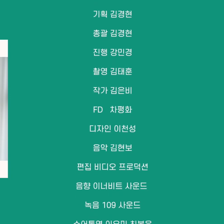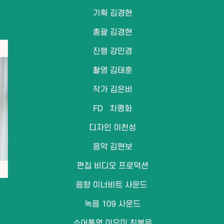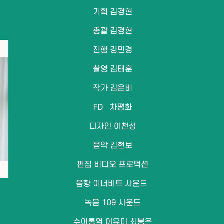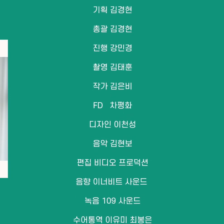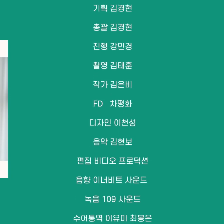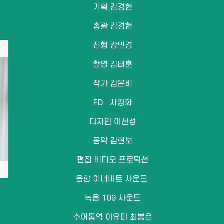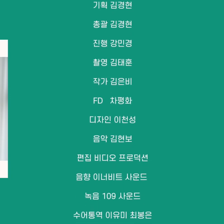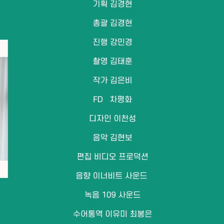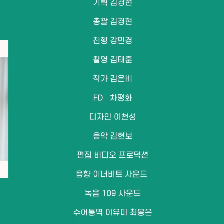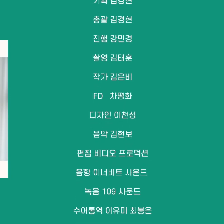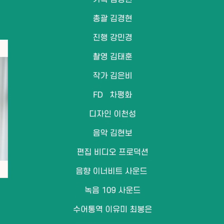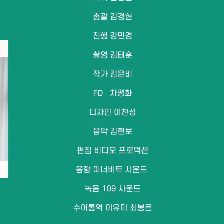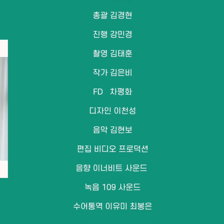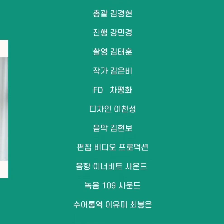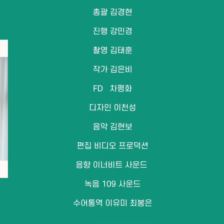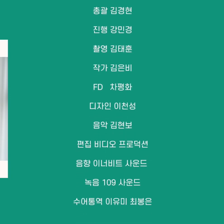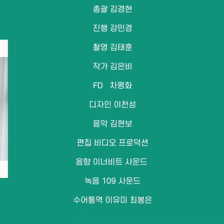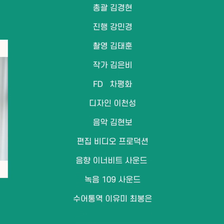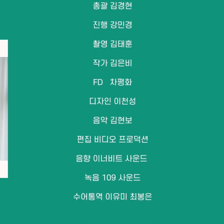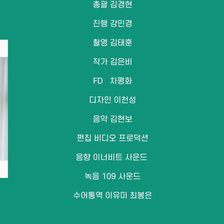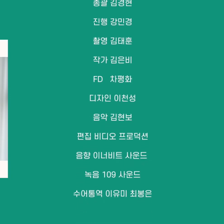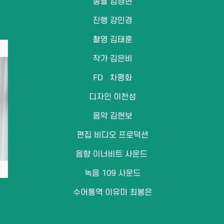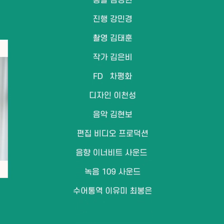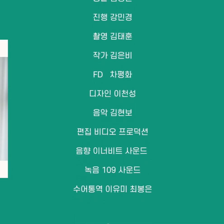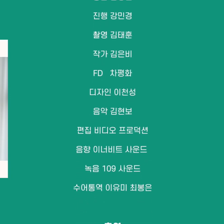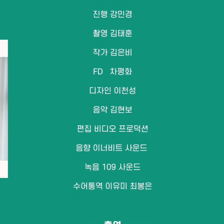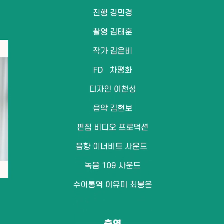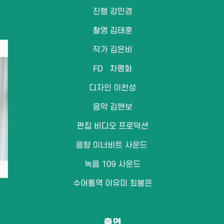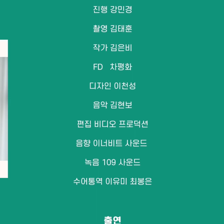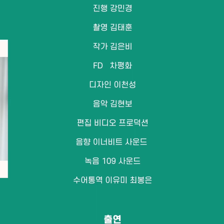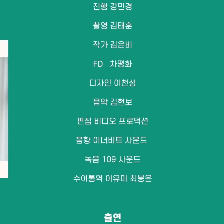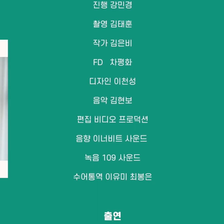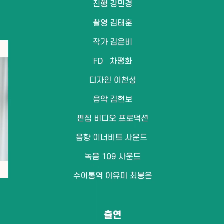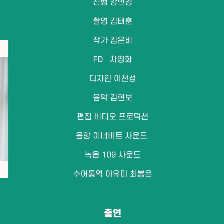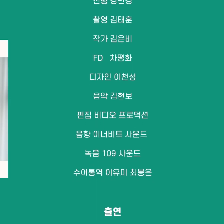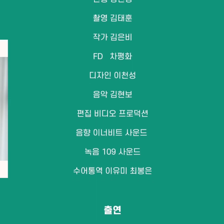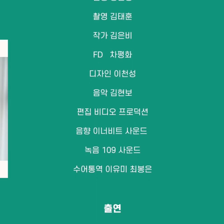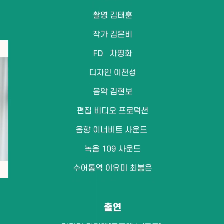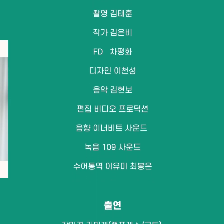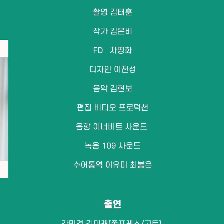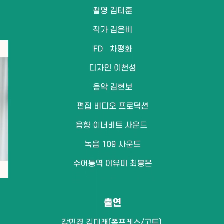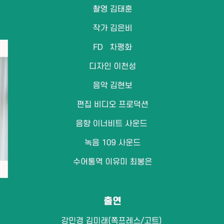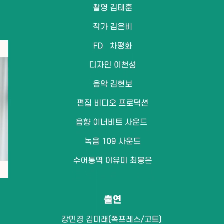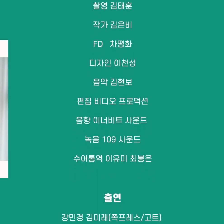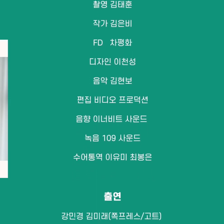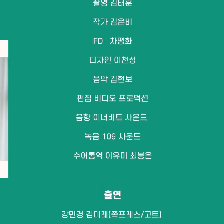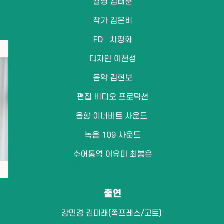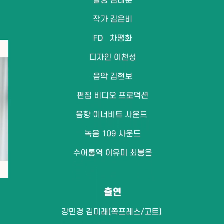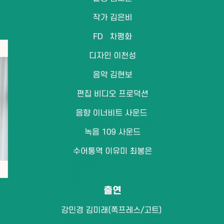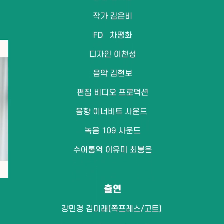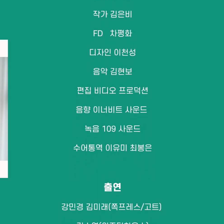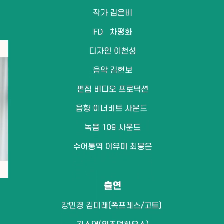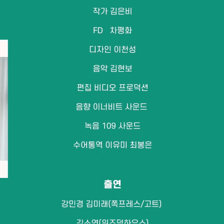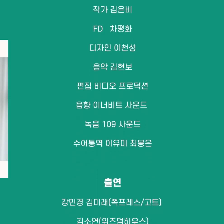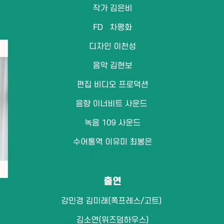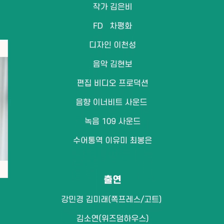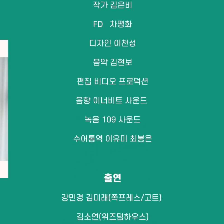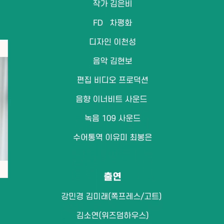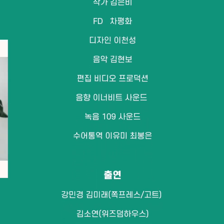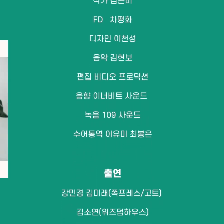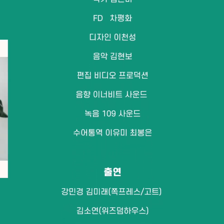건 뭔가 계속 제가 글을 쓸 수 있는 어떤 그런 힘? 지속력을 얻은 것